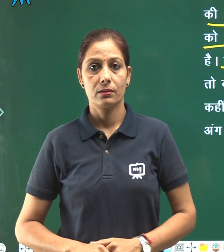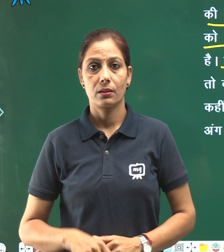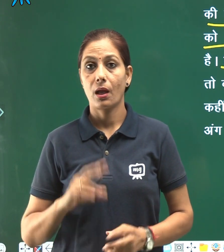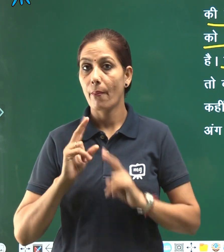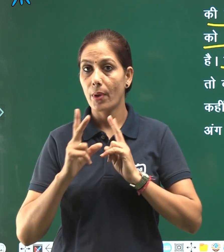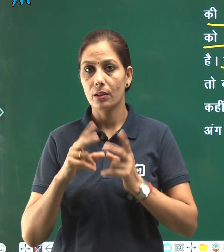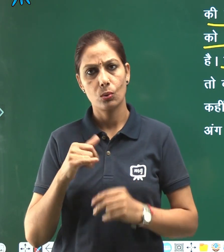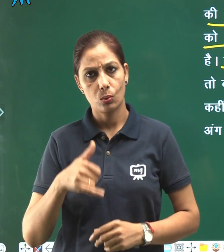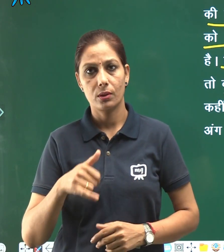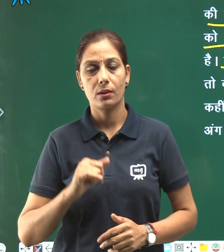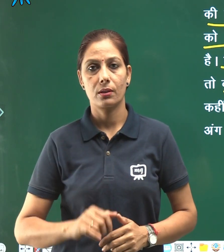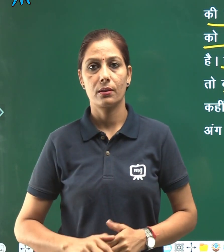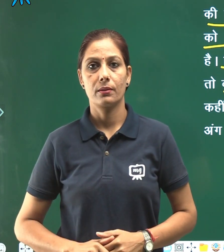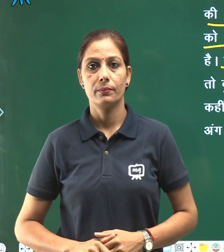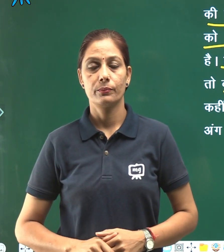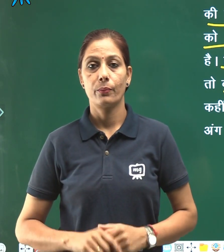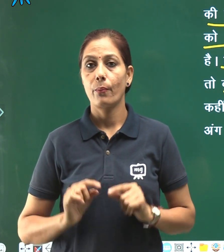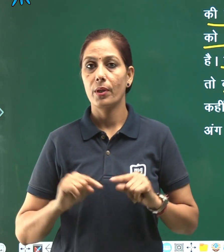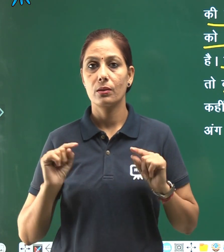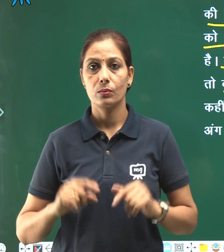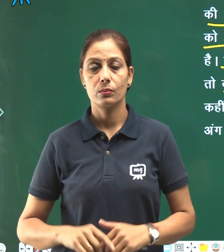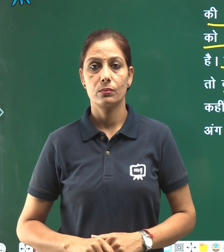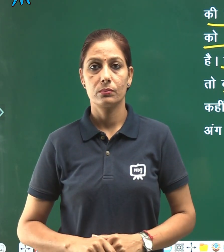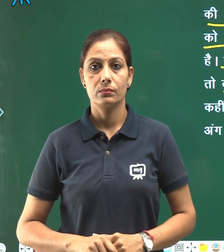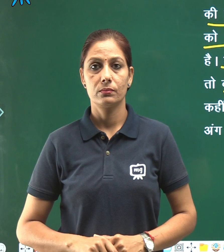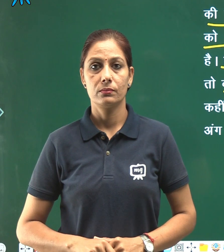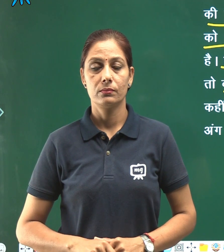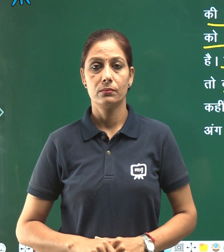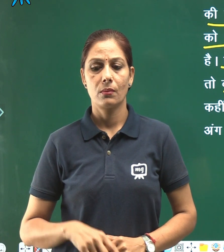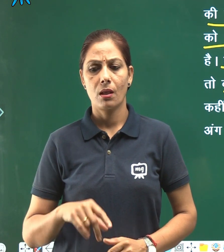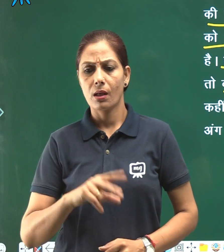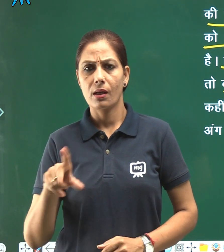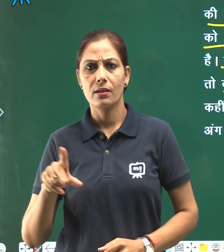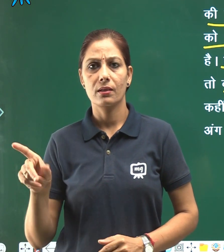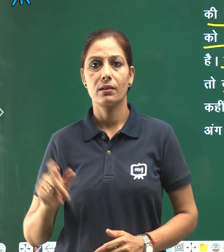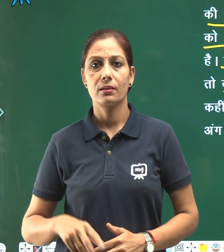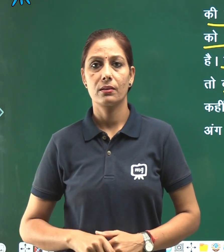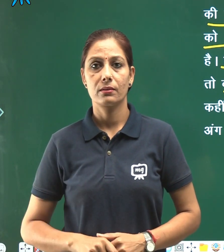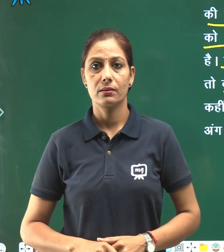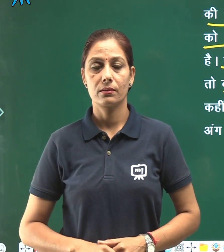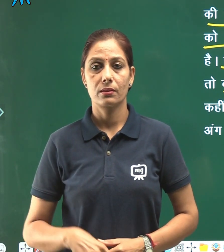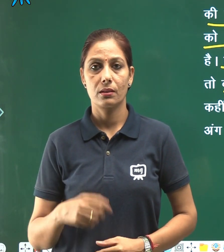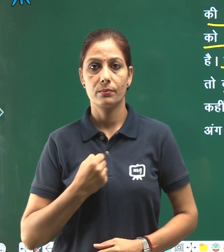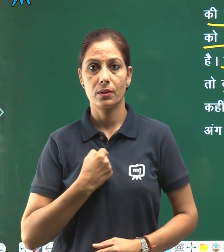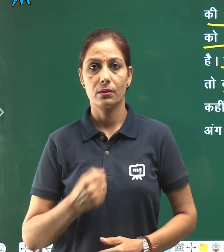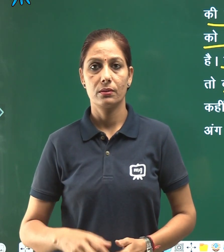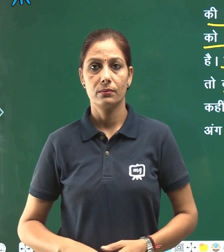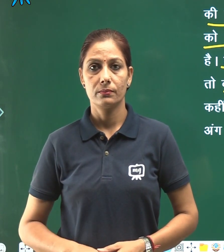बातें तो करते हैं, परंतु कहीं न कहीं हम भी